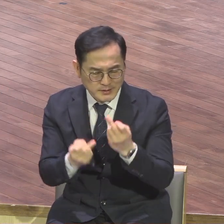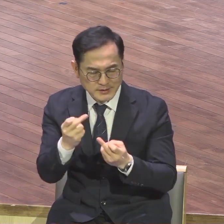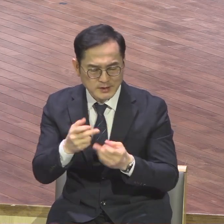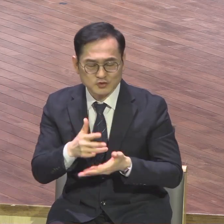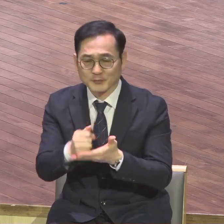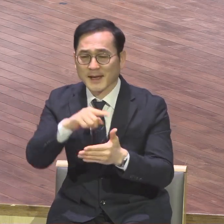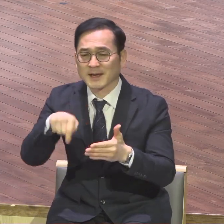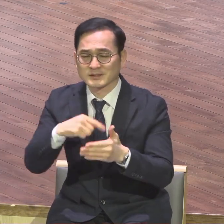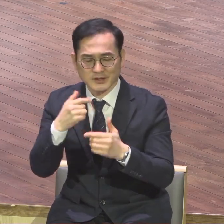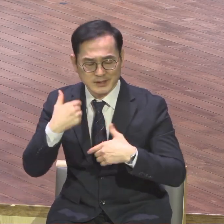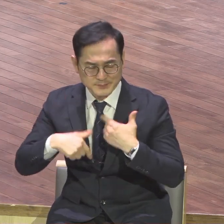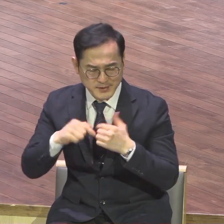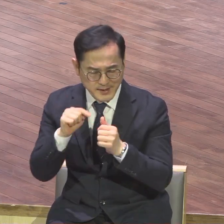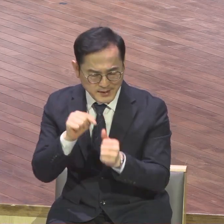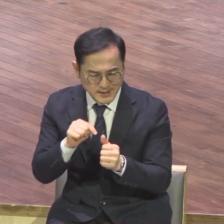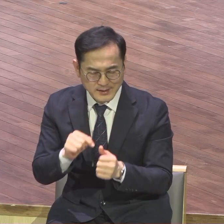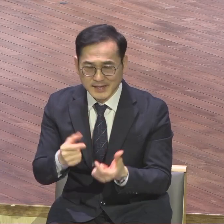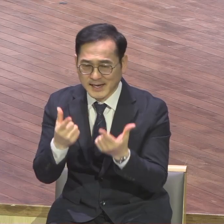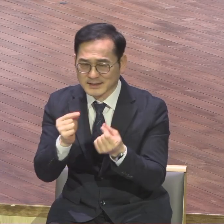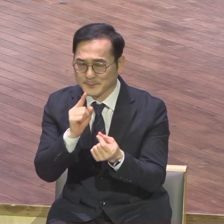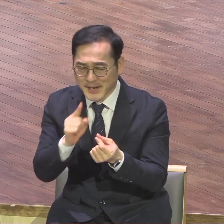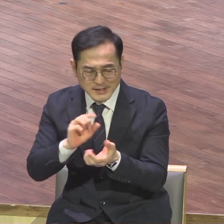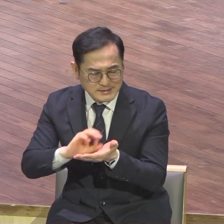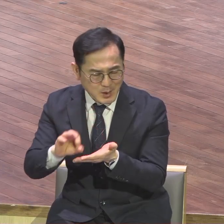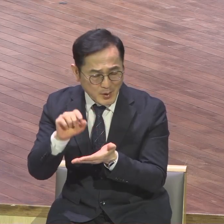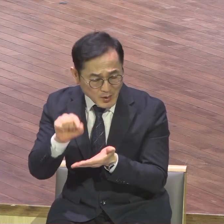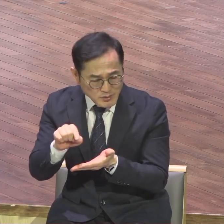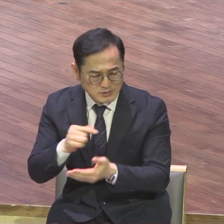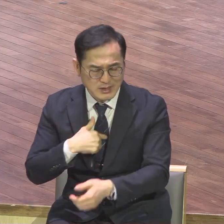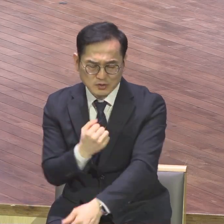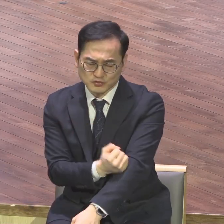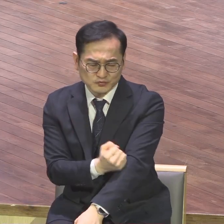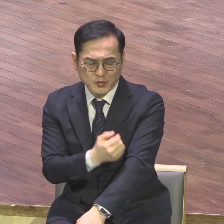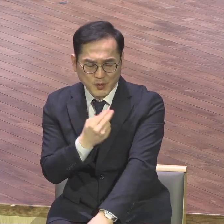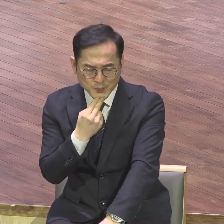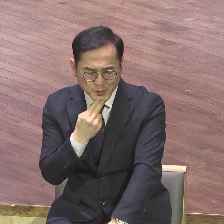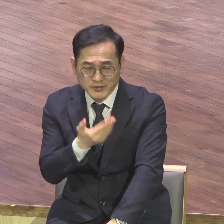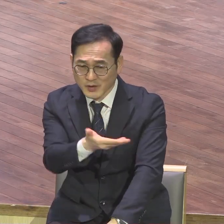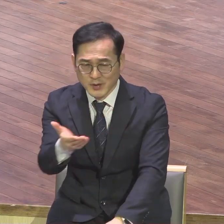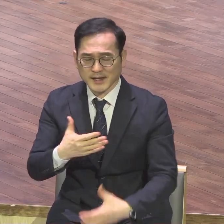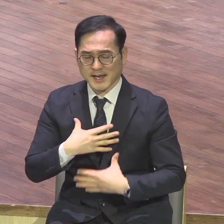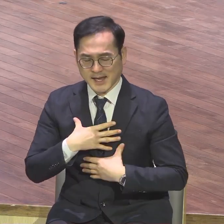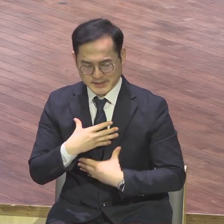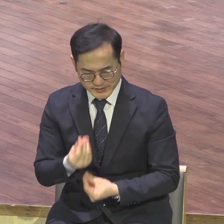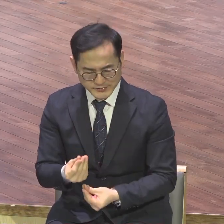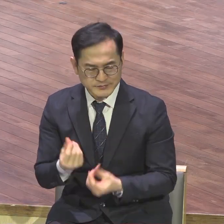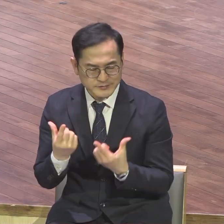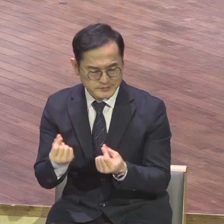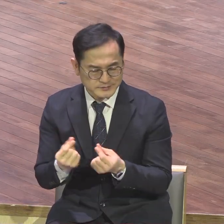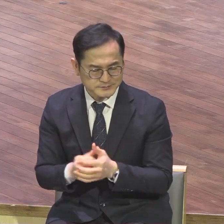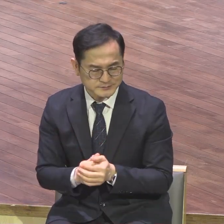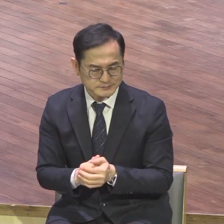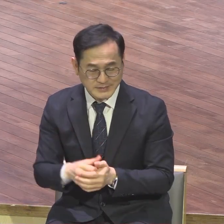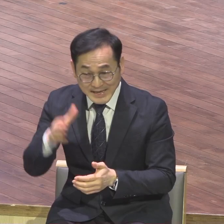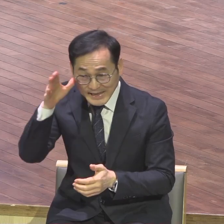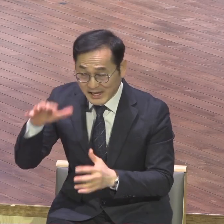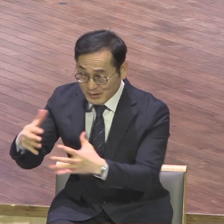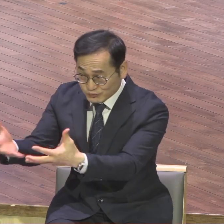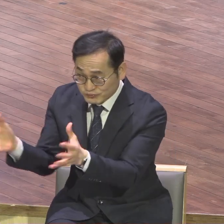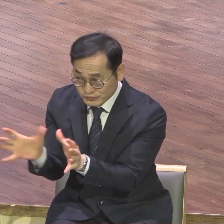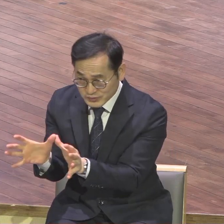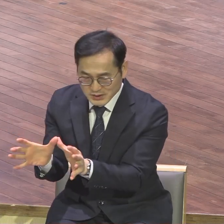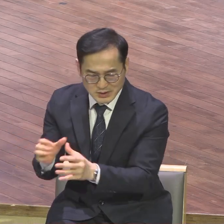안에서 기뻐하라. 너에게 같은 말을 쓰는 것이 내게는 수고름이 없고 너에게는 안전하니라. 개들을